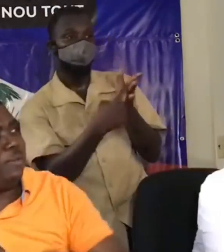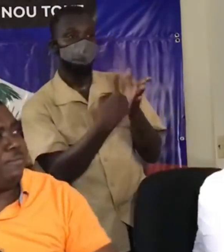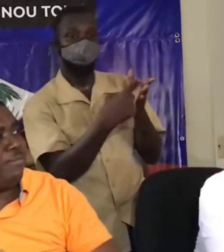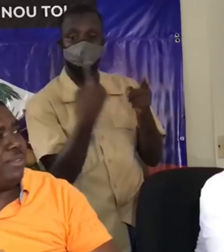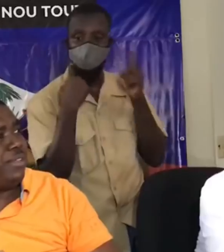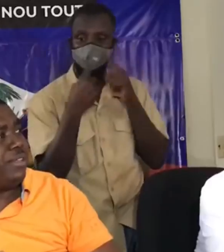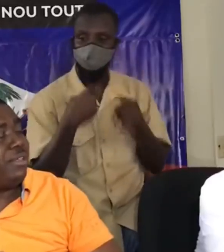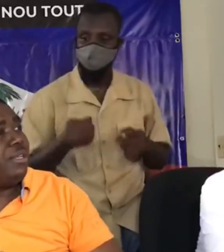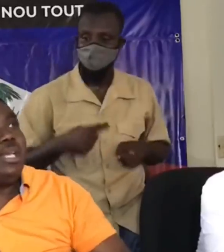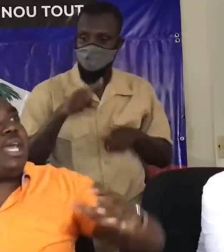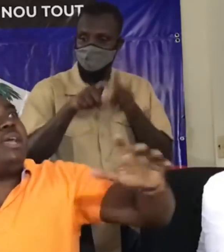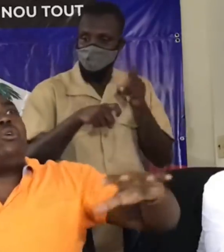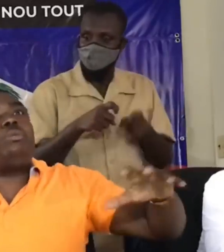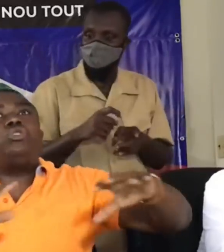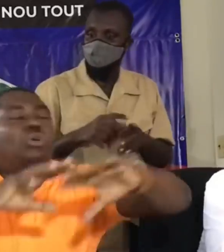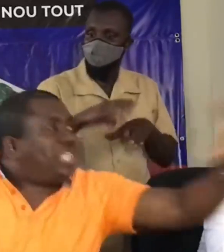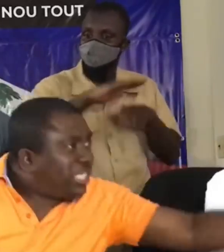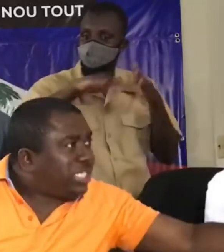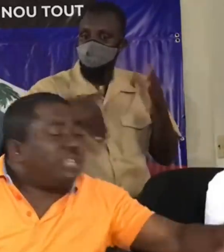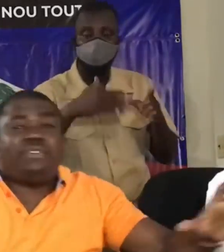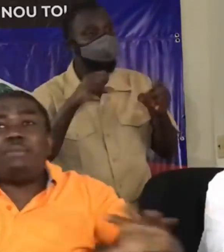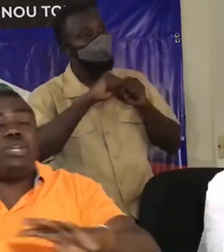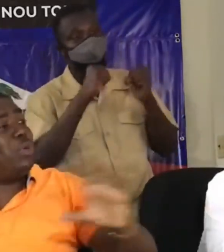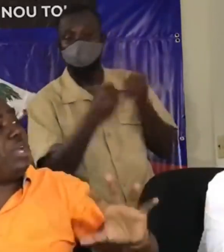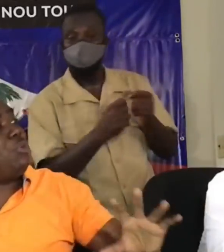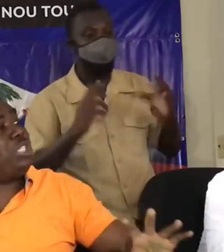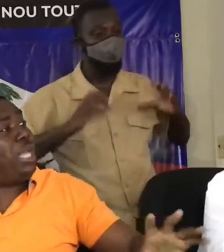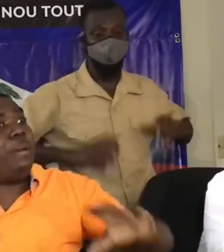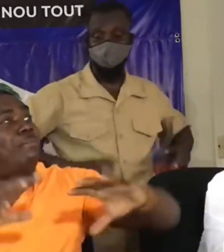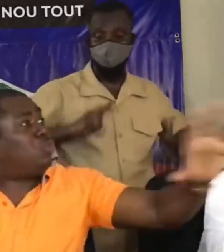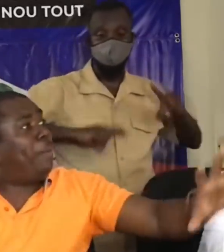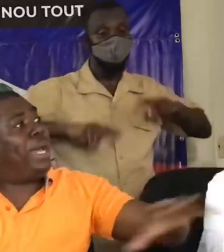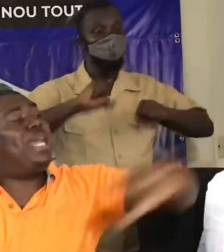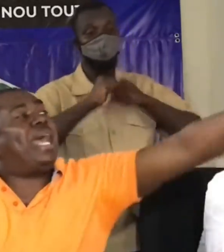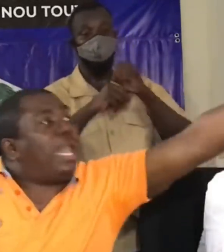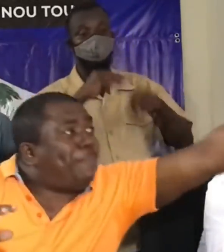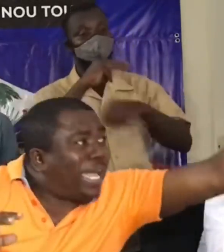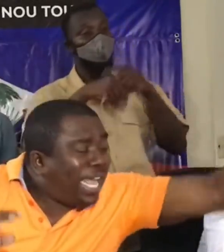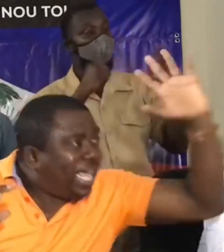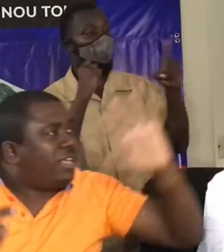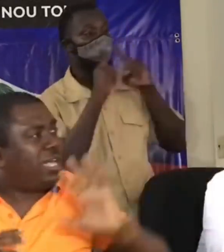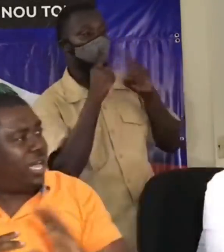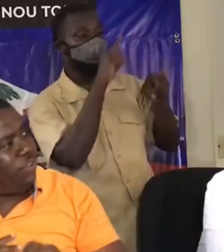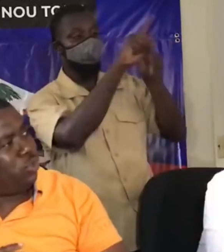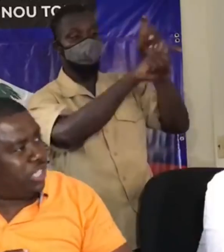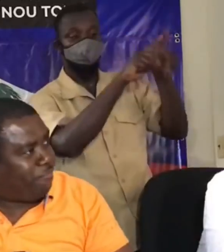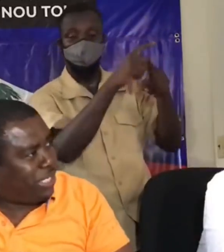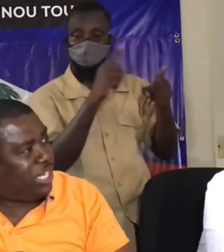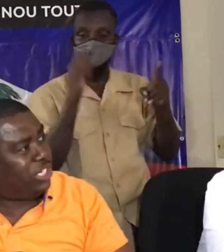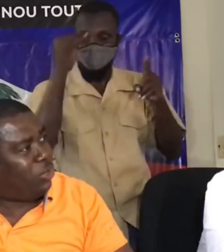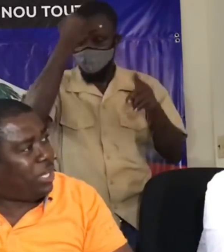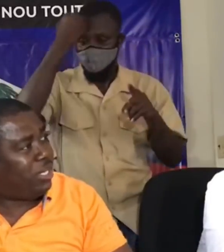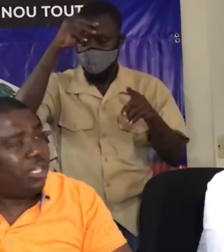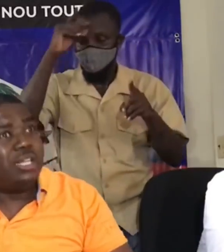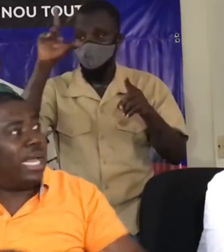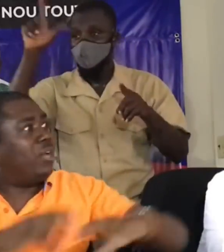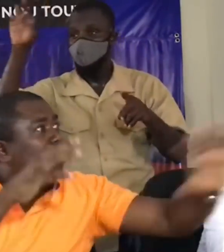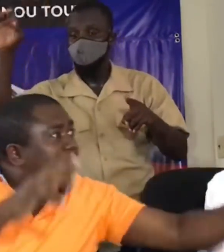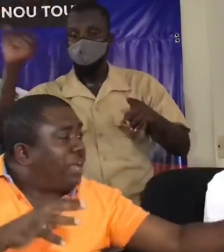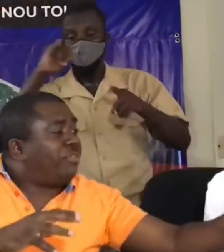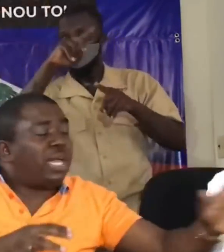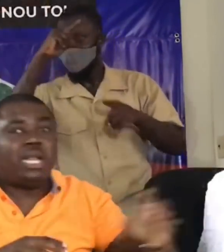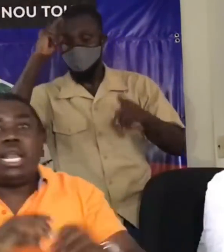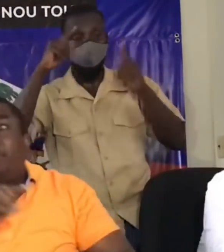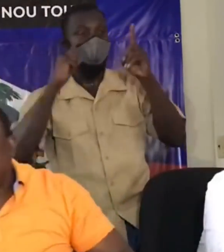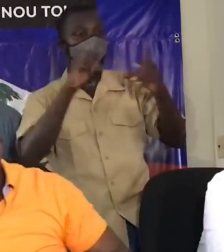Jean-Louis. Et société civile besoin négocier, besoin parler Al Pala avec Joseph Messène Jean-Louis. N'a